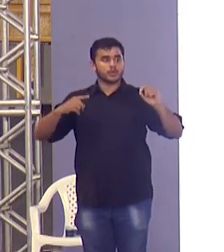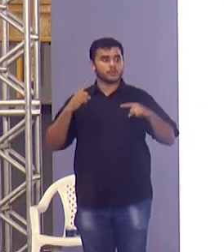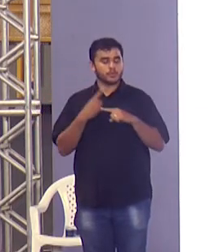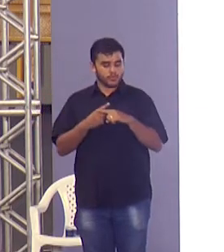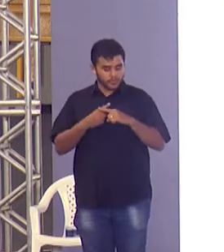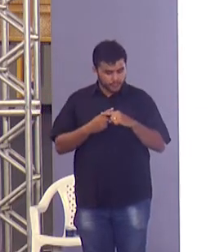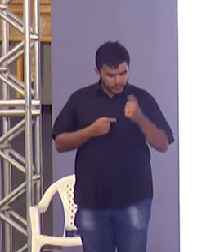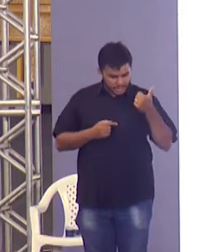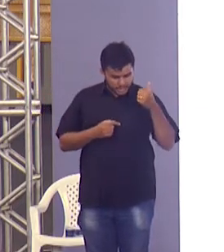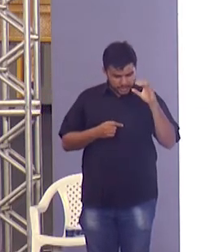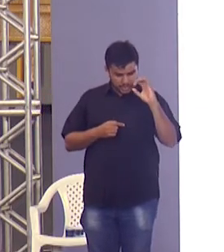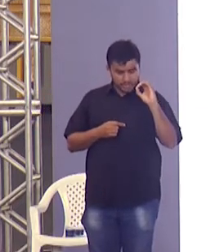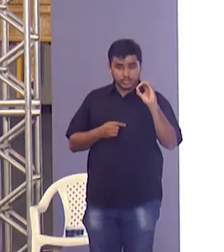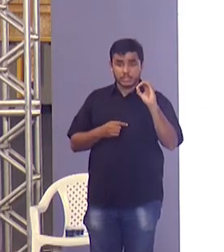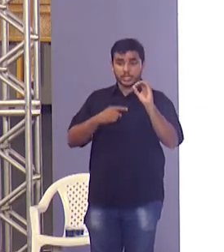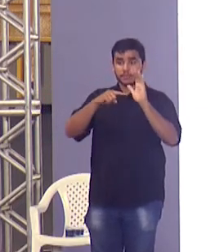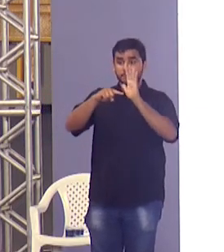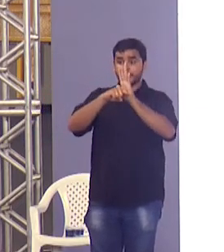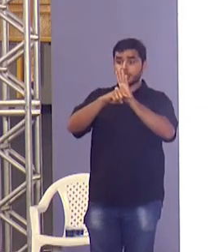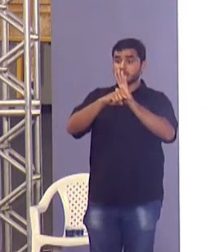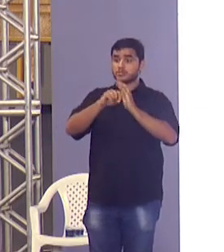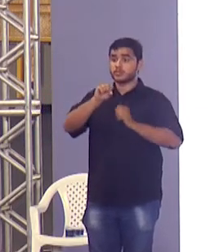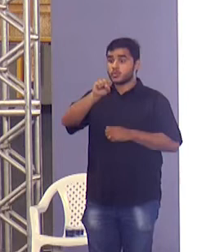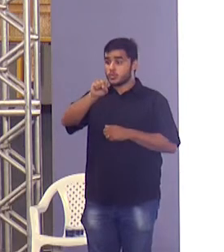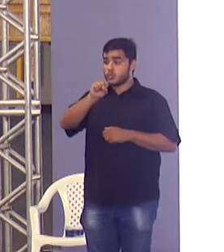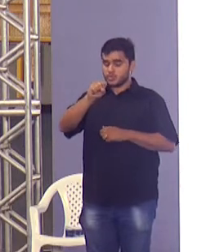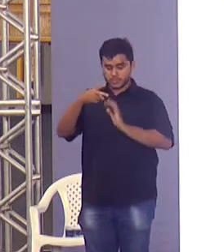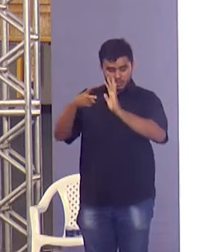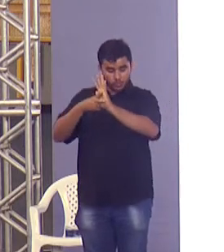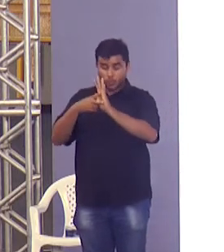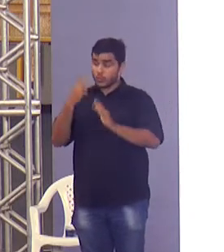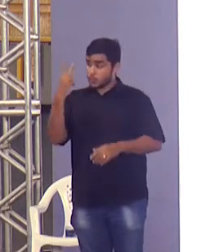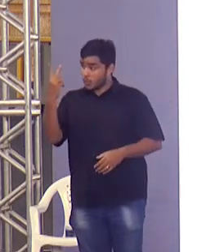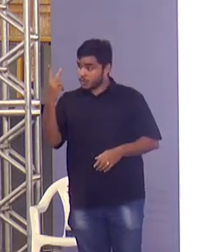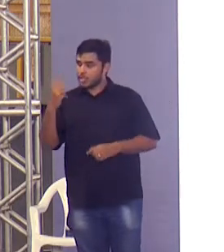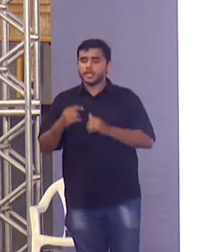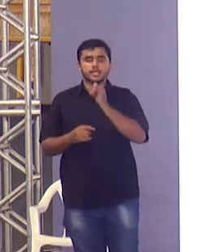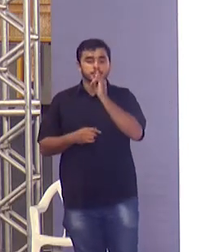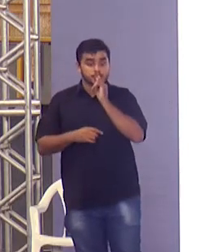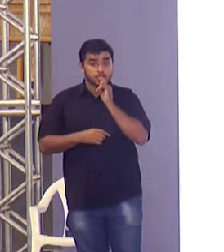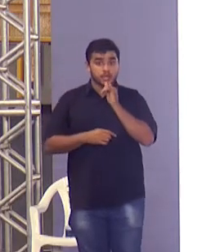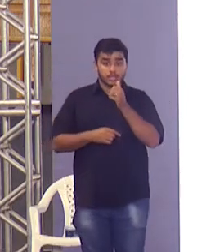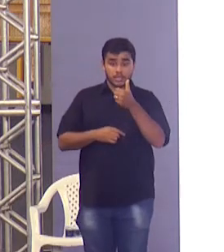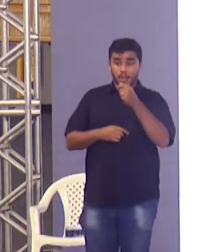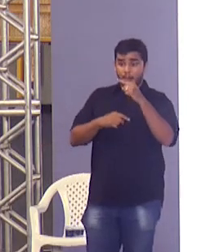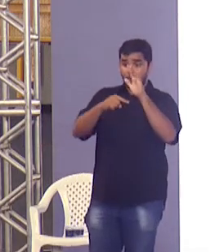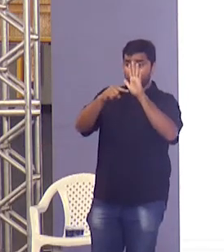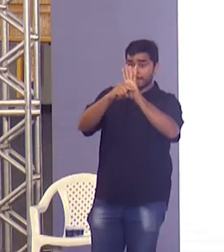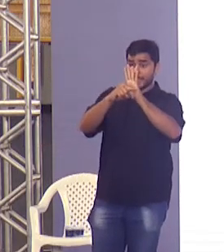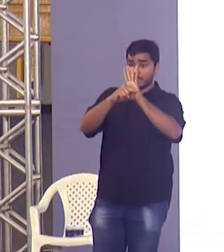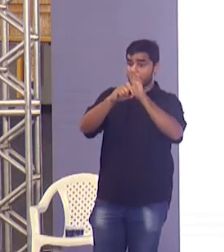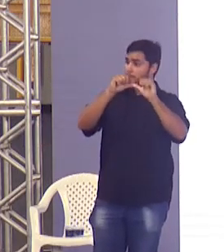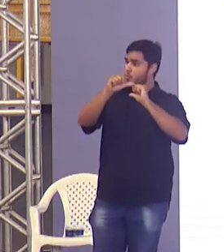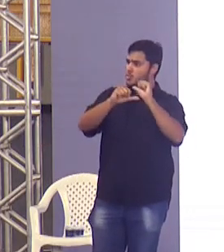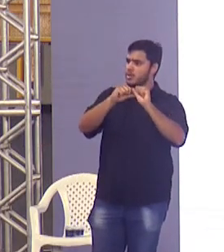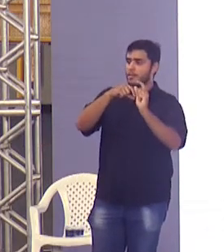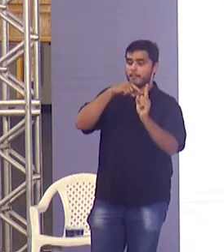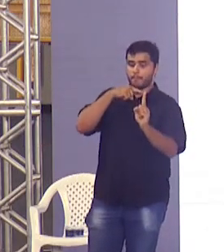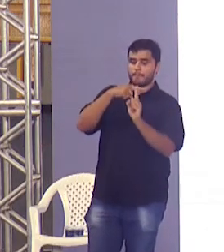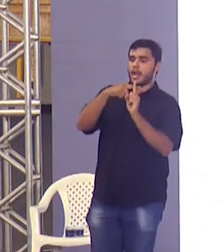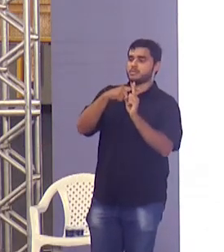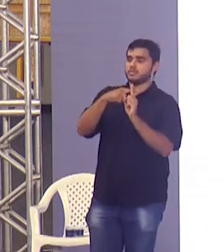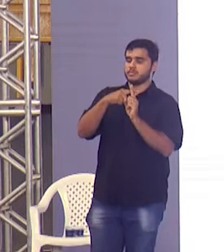o dobro do minuendo, que é como eu escrevi ali, ó. Lembre que o minuendo é